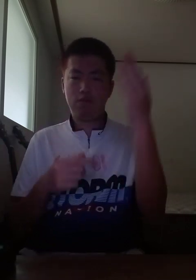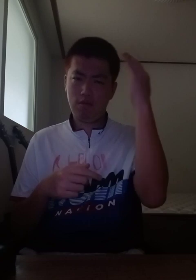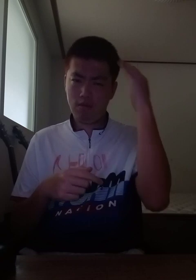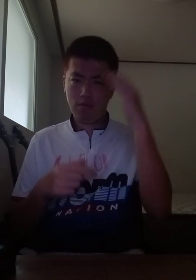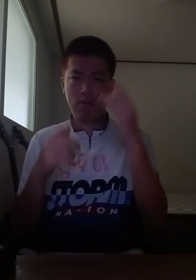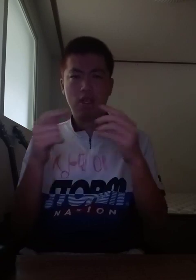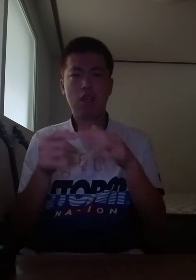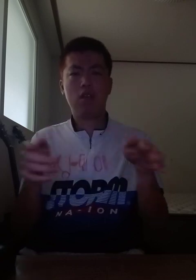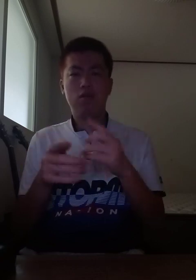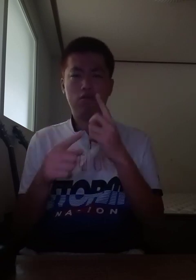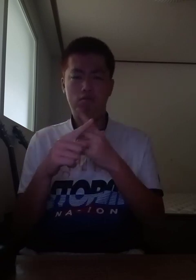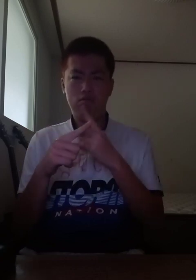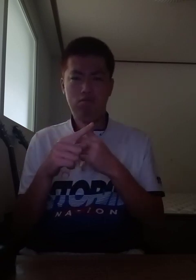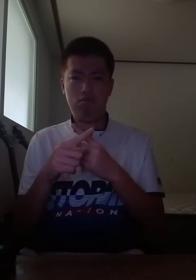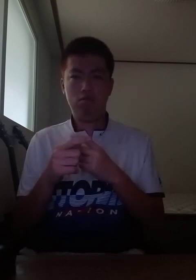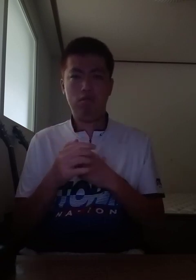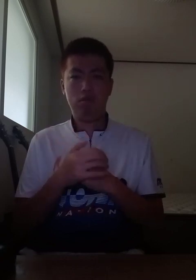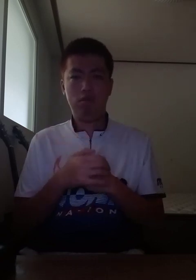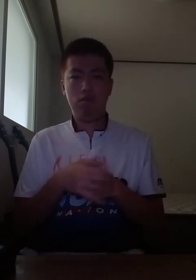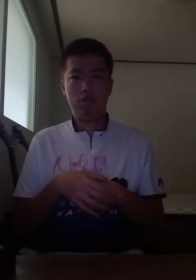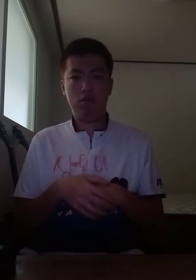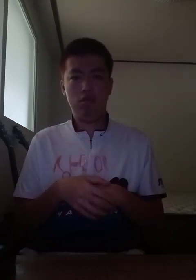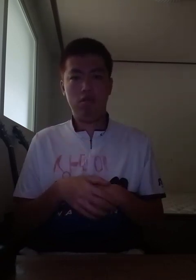무단횡단을 할 수밖에 없는 상황입니다.